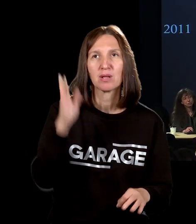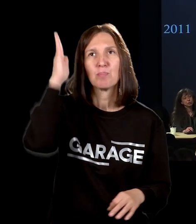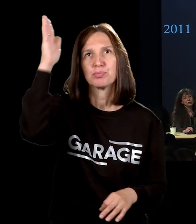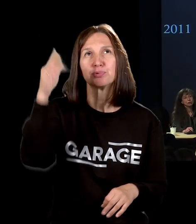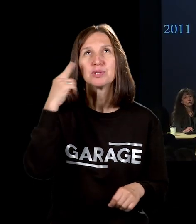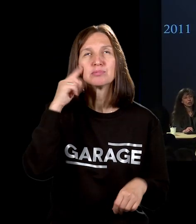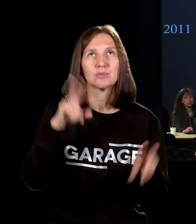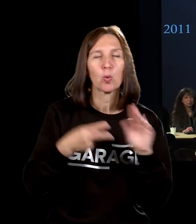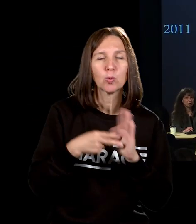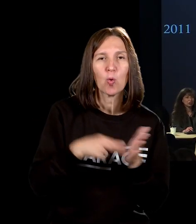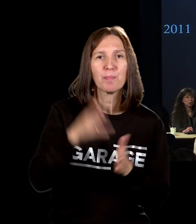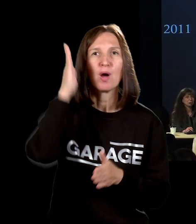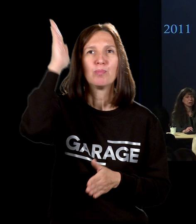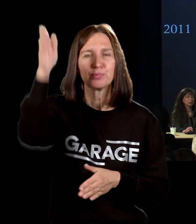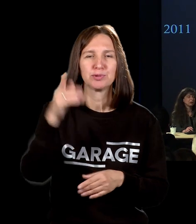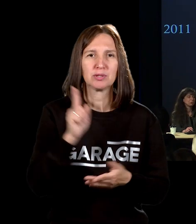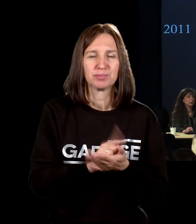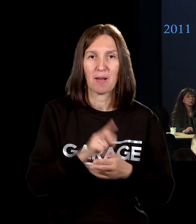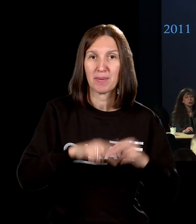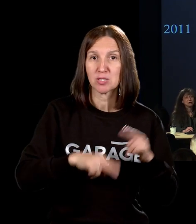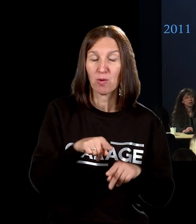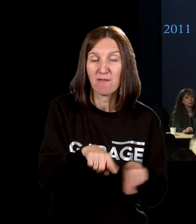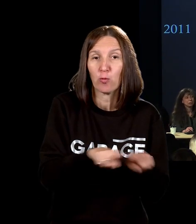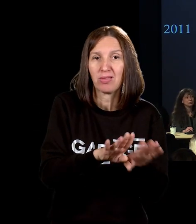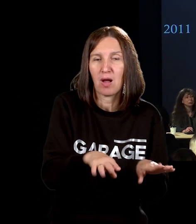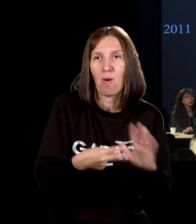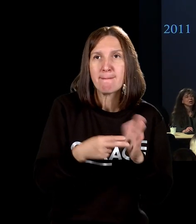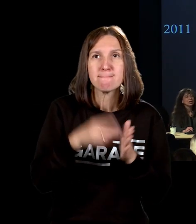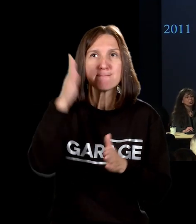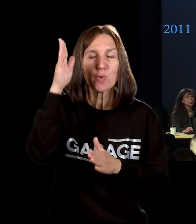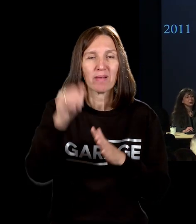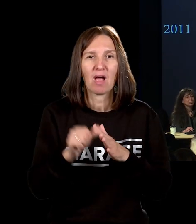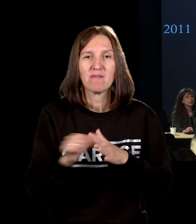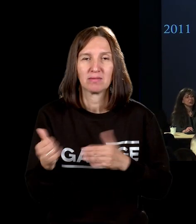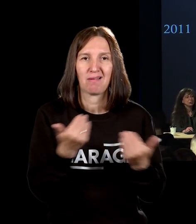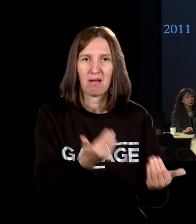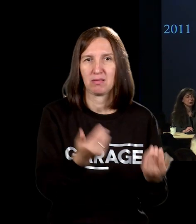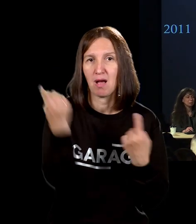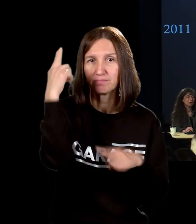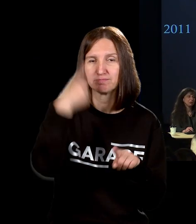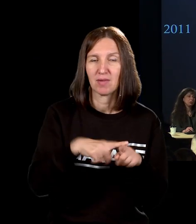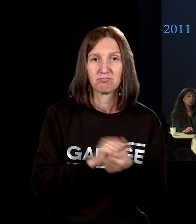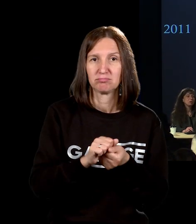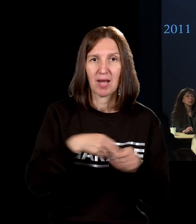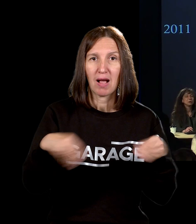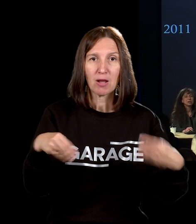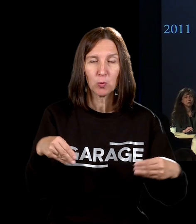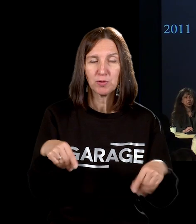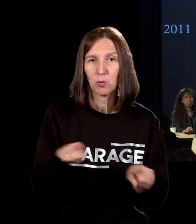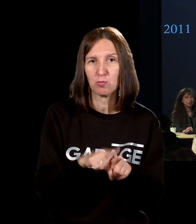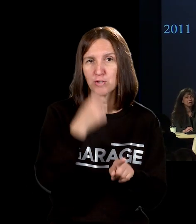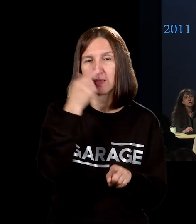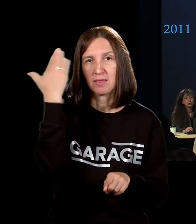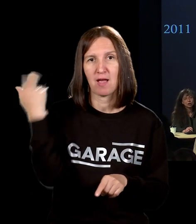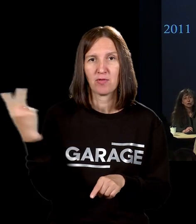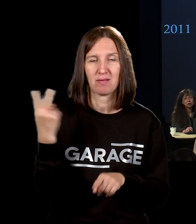авангардная работа, с которой, как бы, картонка, да, с которыми они тоже не так давно работают, но при этом важно еще не только, опять-таки, не только как выглядят сами